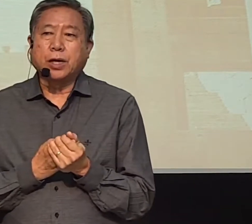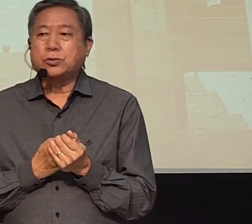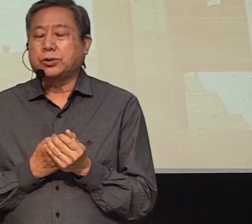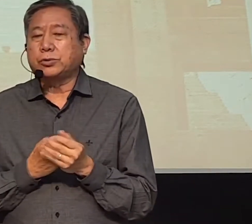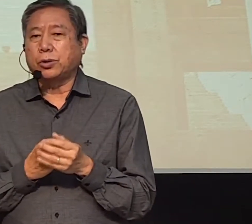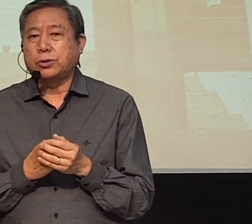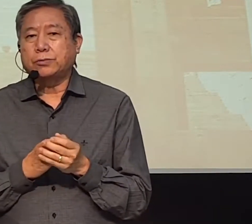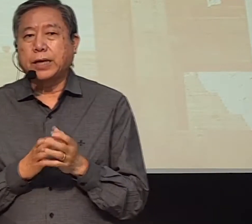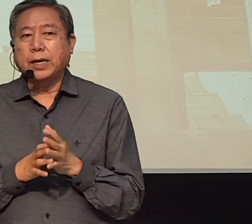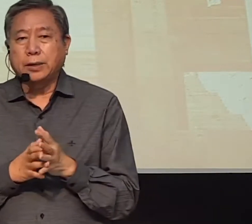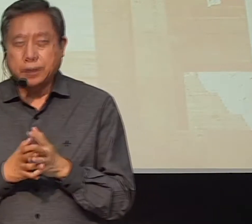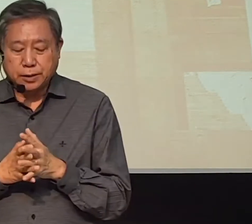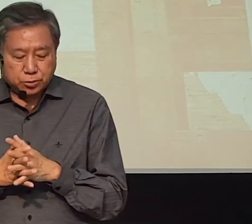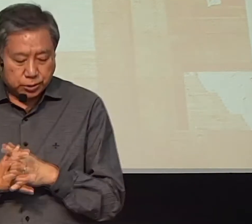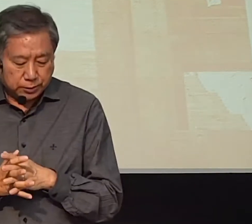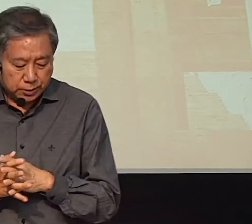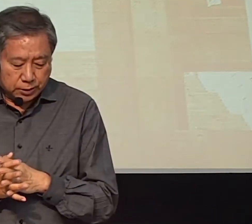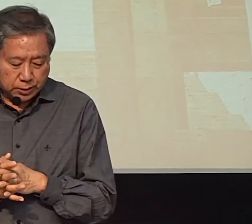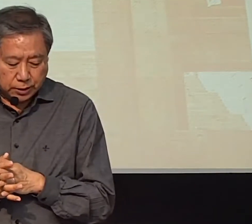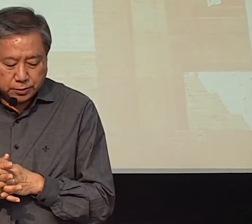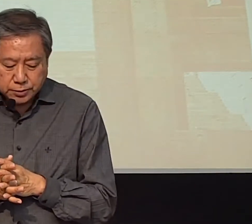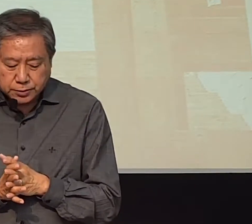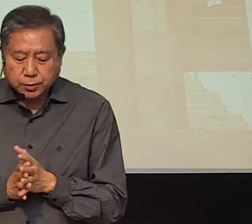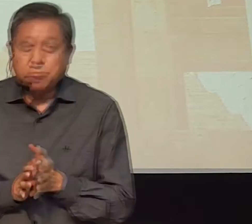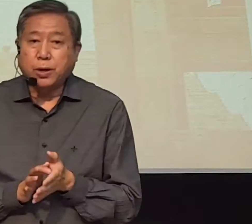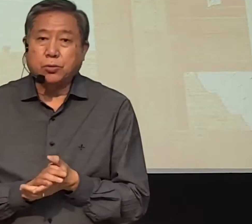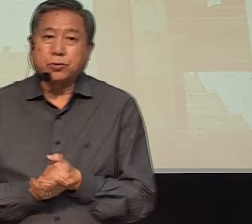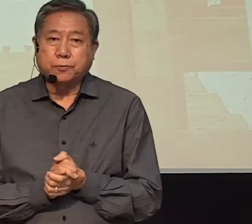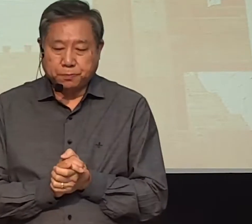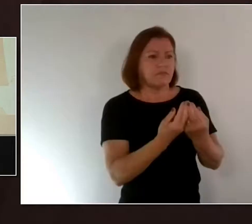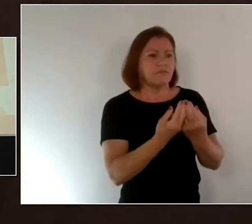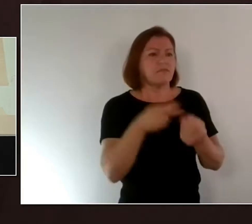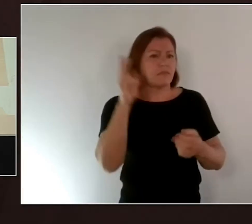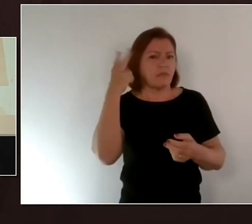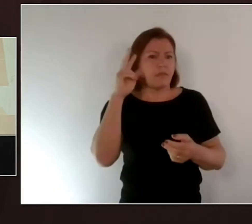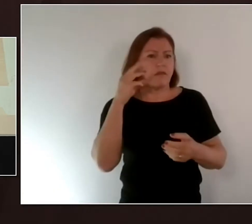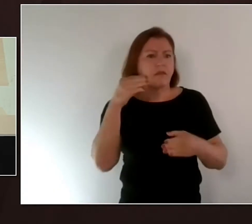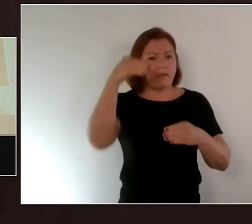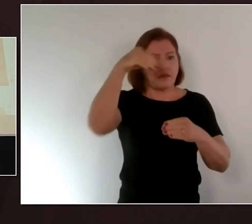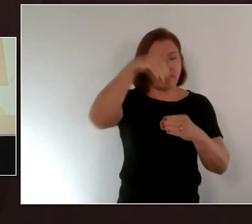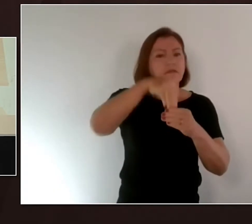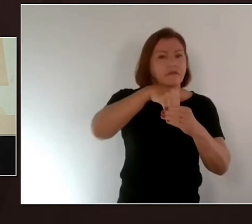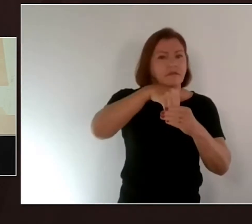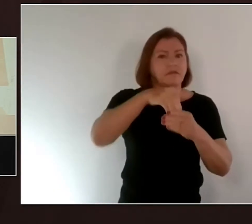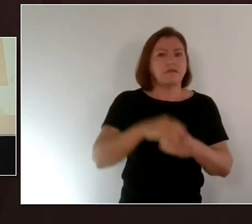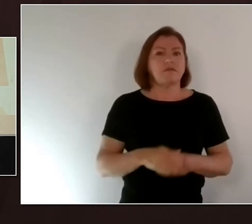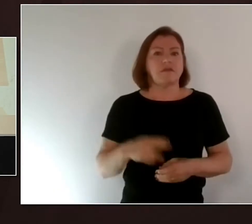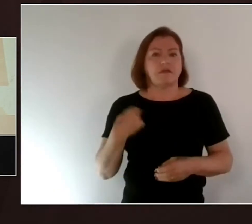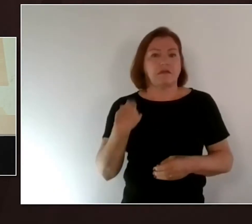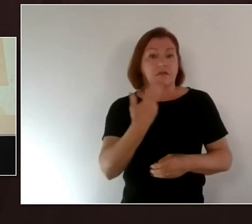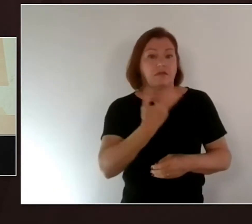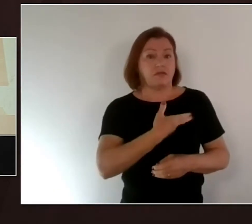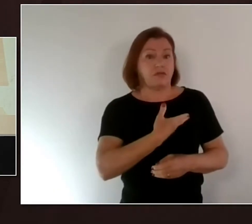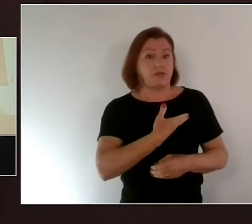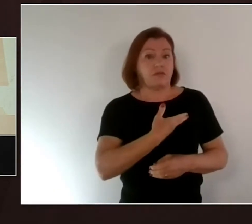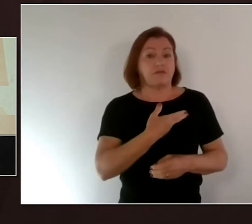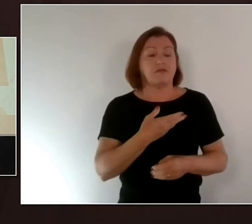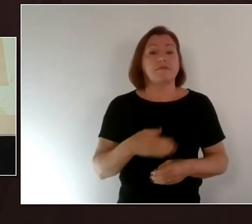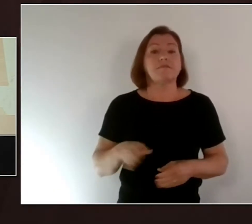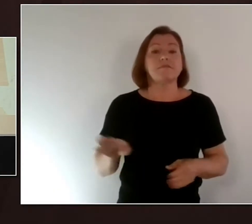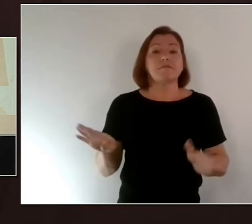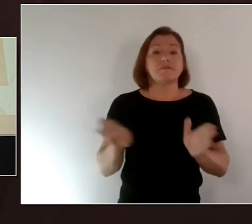do auditório da Igreja em São Paulo. Hoje chegamos à mensagem